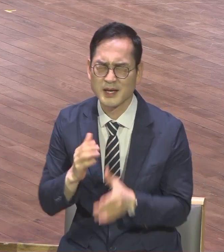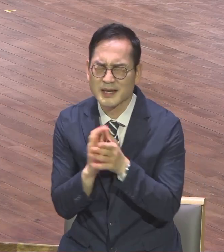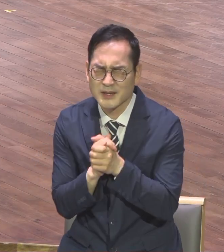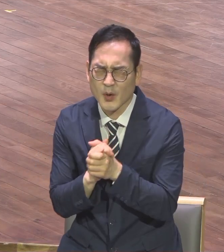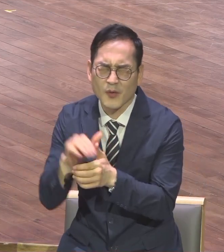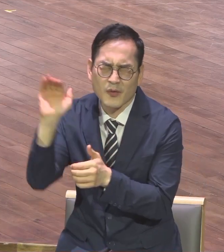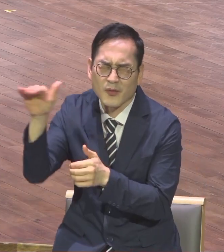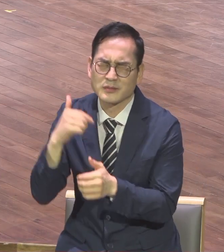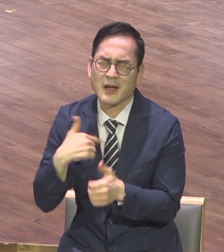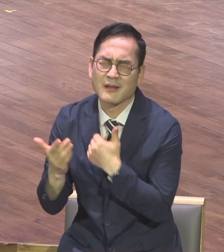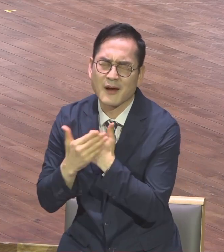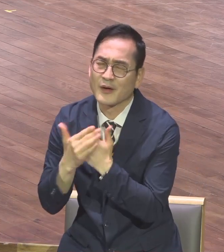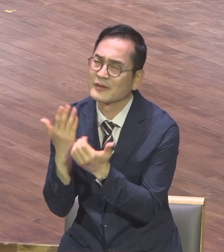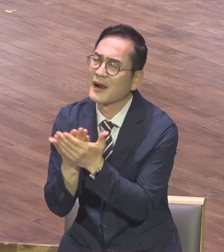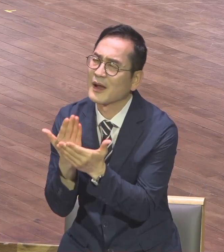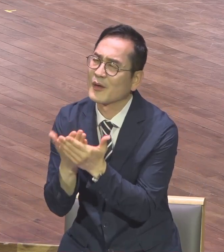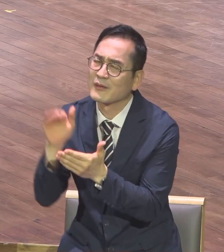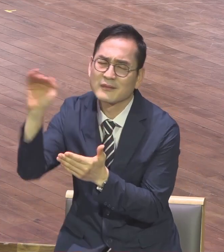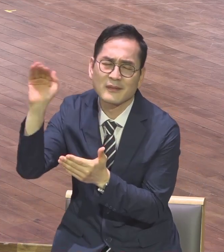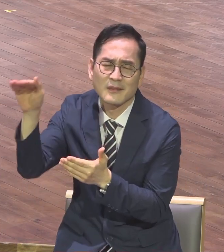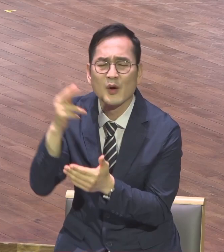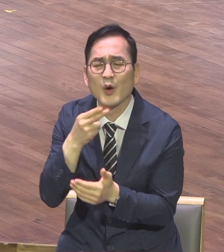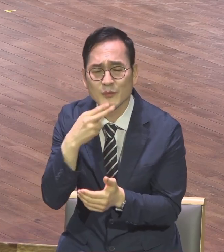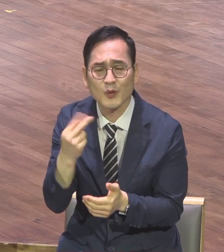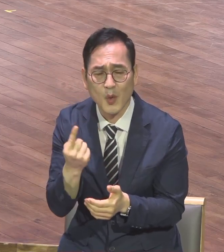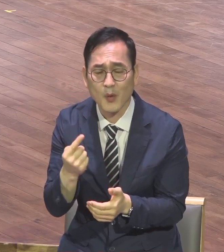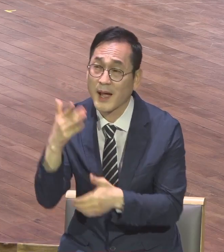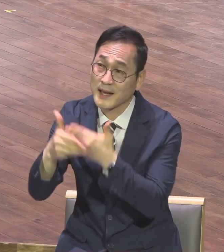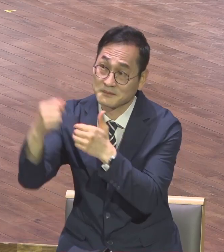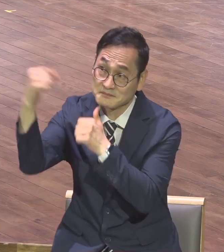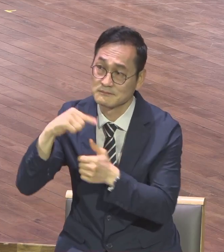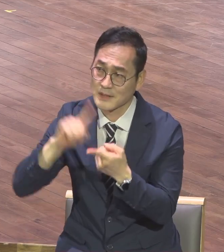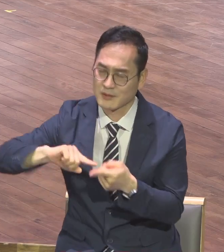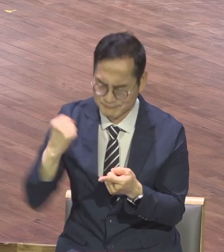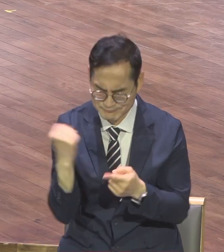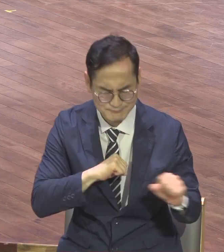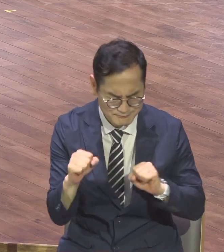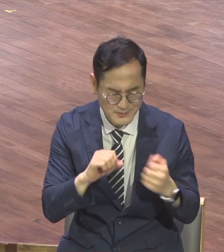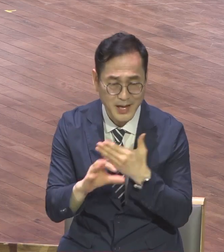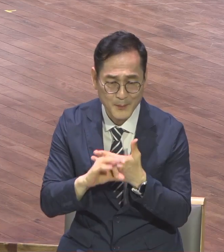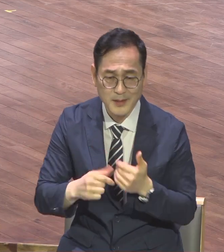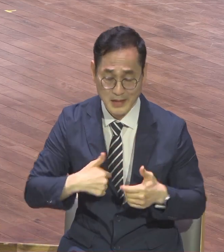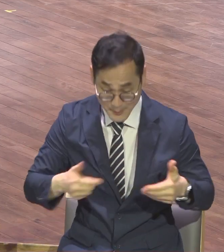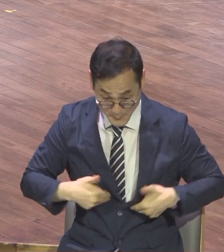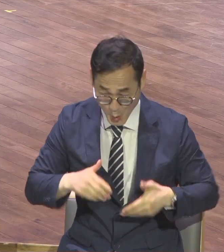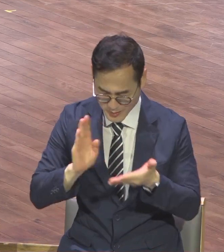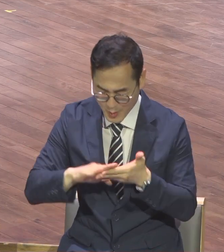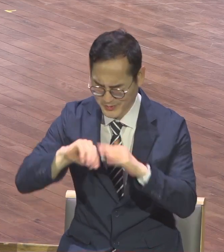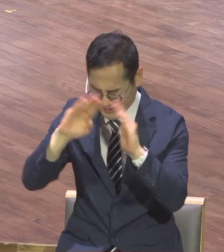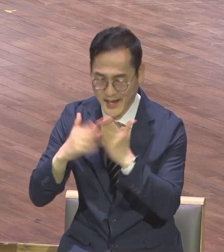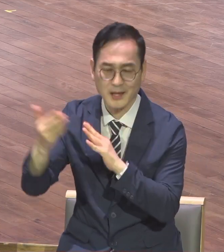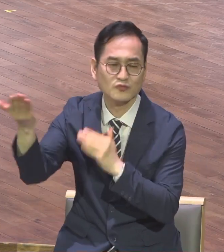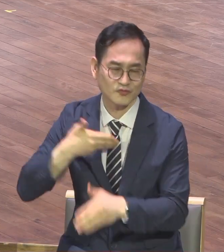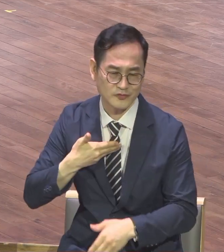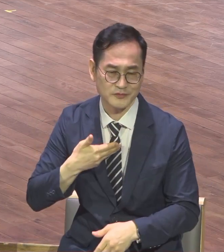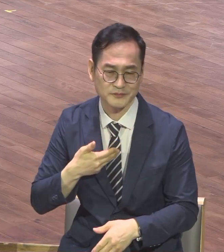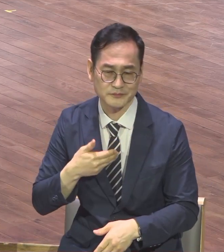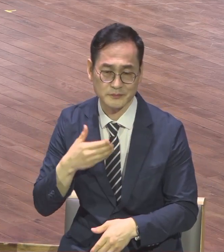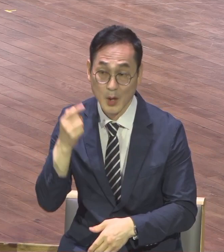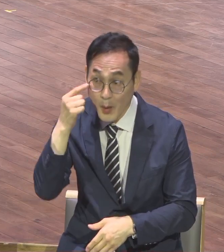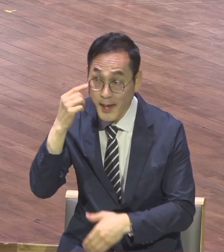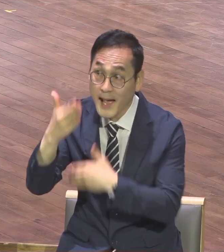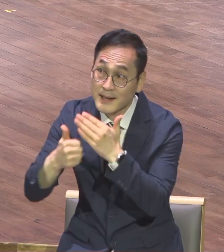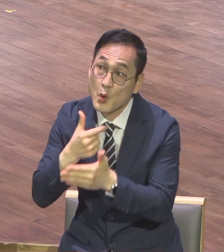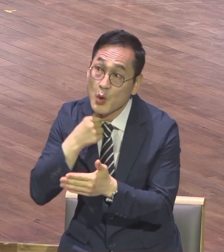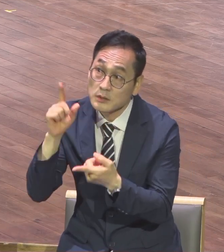줘요. 하나님이 지사하게 뭐 고주할 매주할 말 안 해도 알아서 다 주신다. 왜? 하나님 뜻에